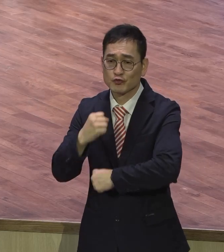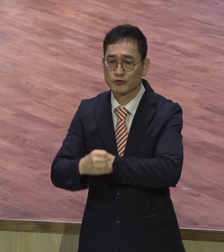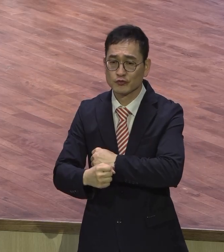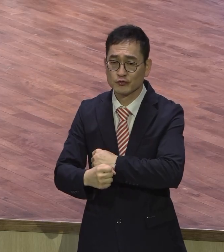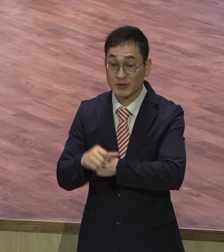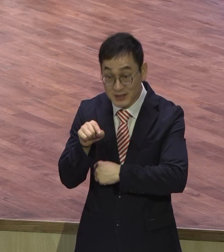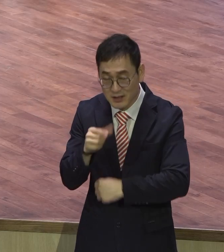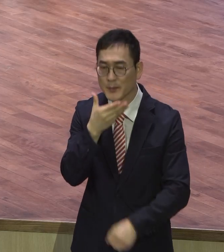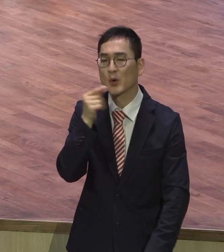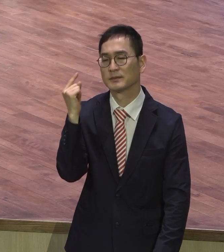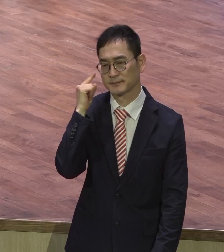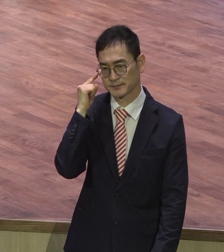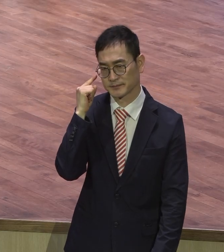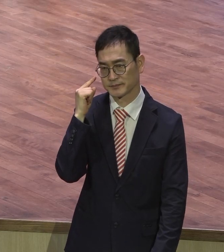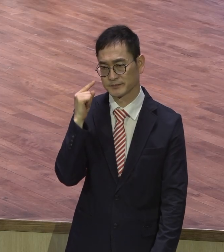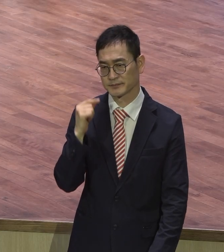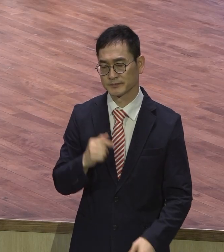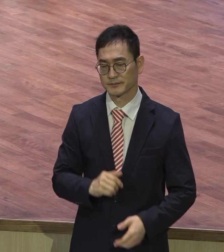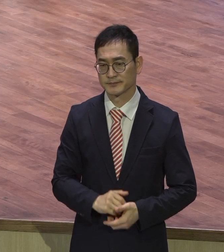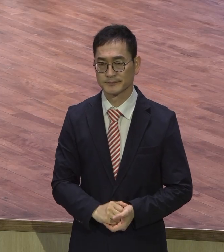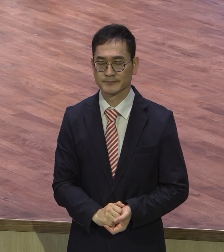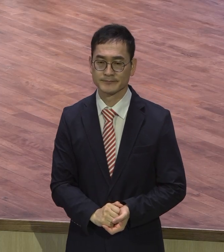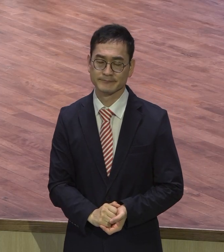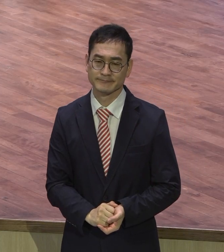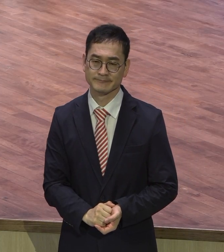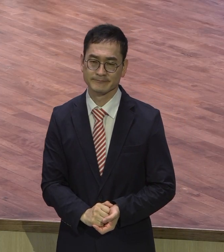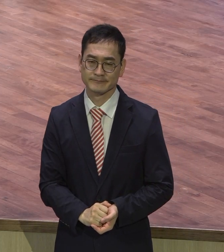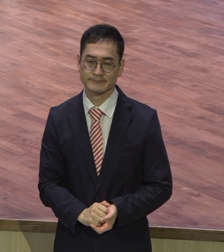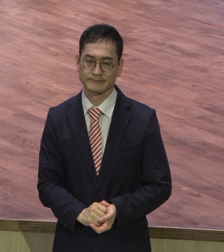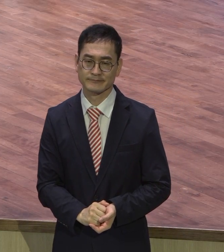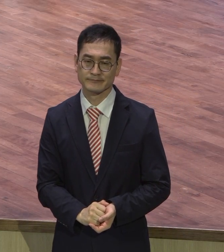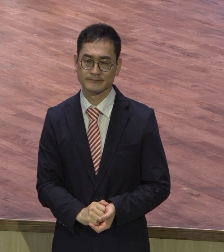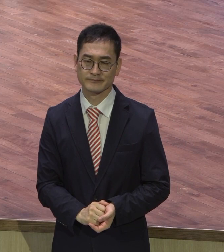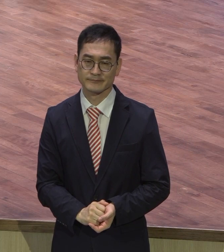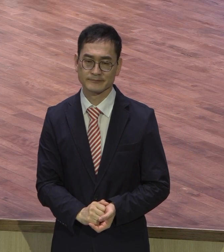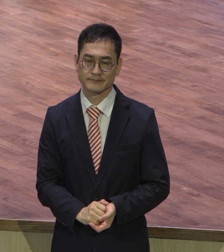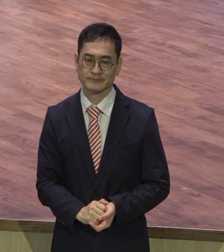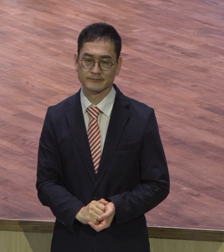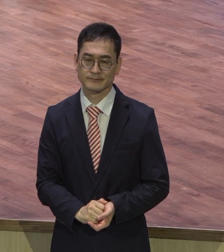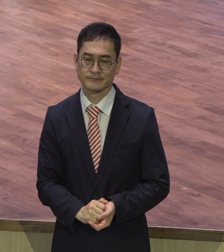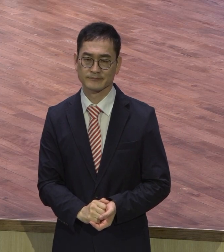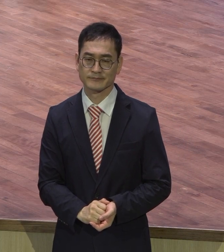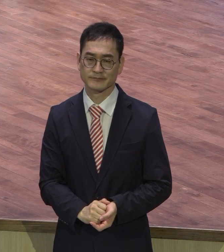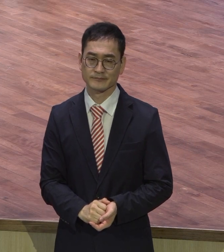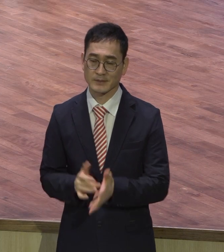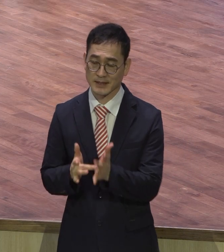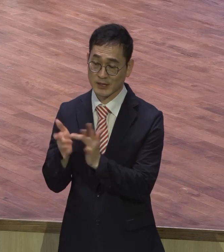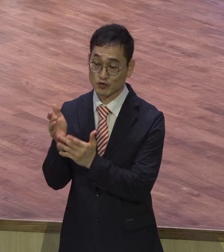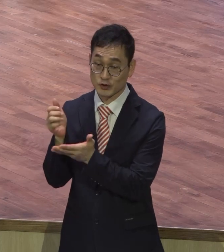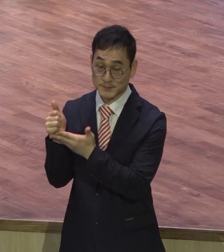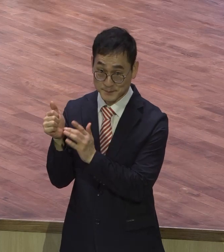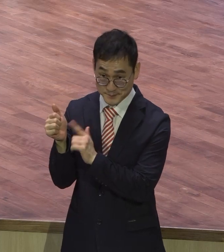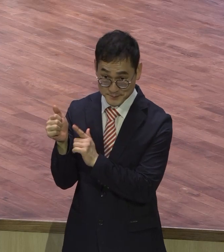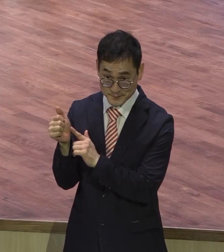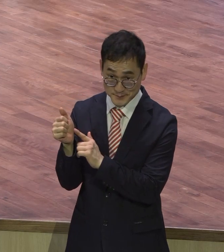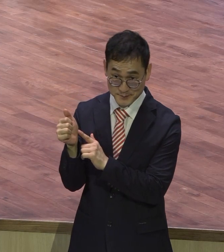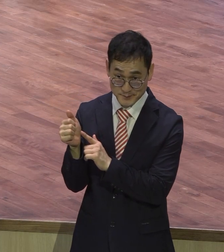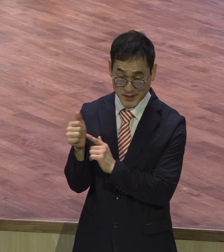그것이 복음이라고 예수님께서 오늘 본문에서 호시와 6장 6진의 말씀을 직접